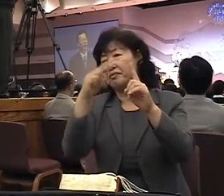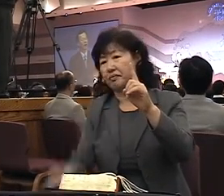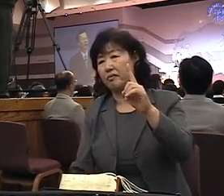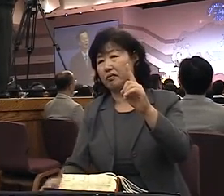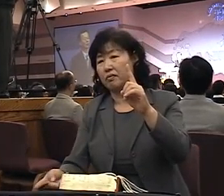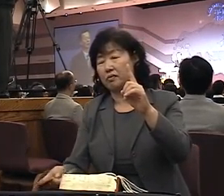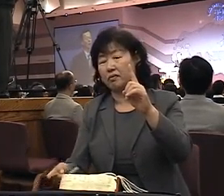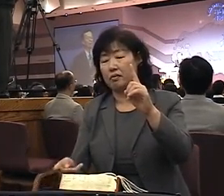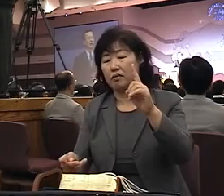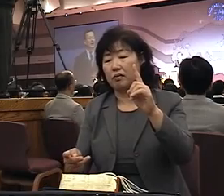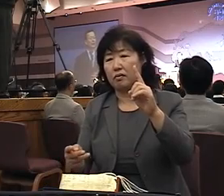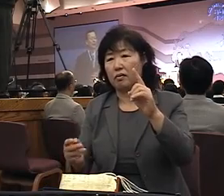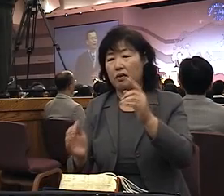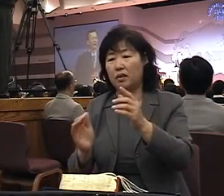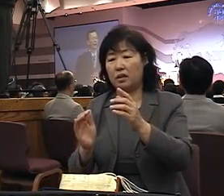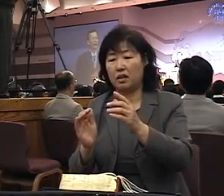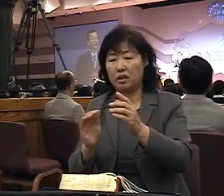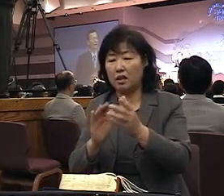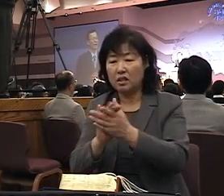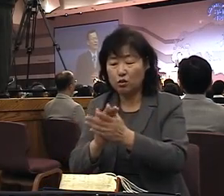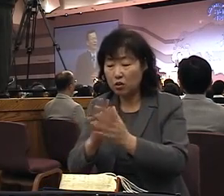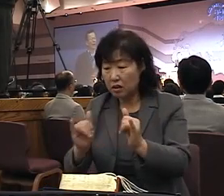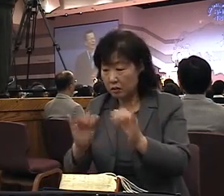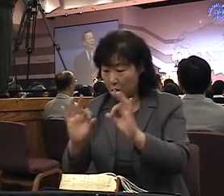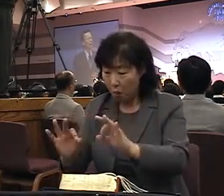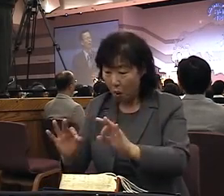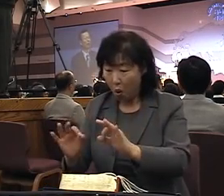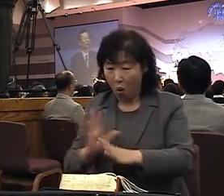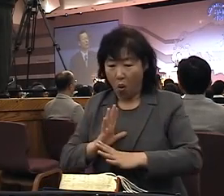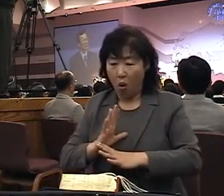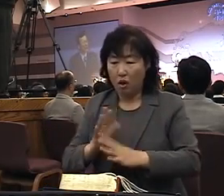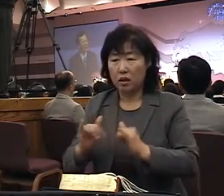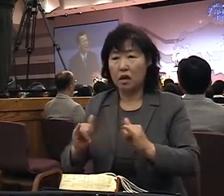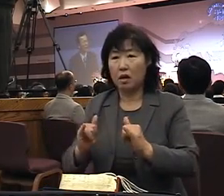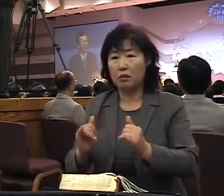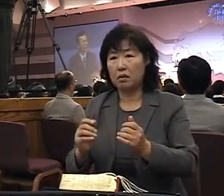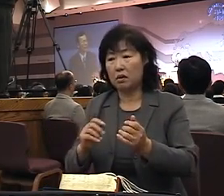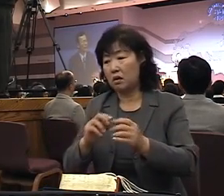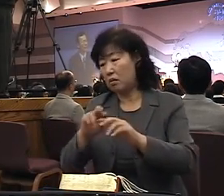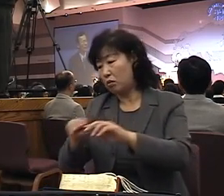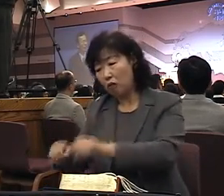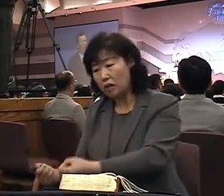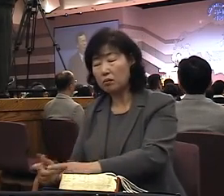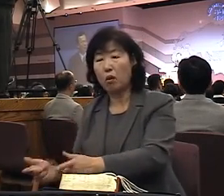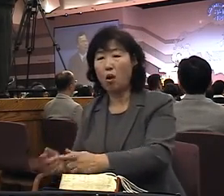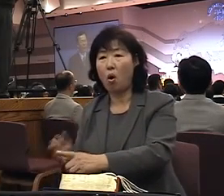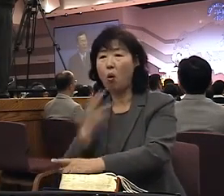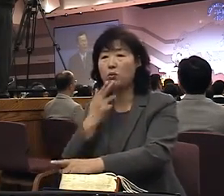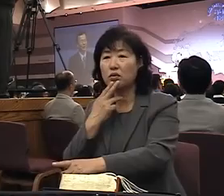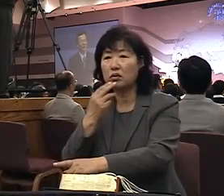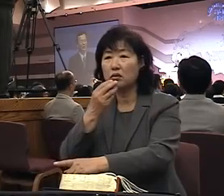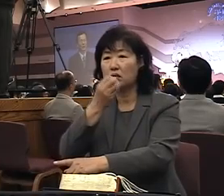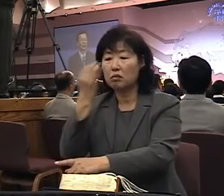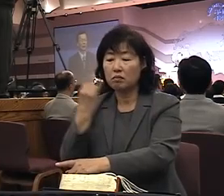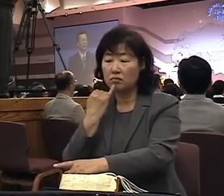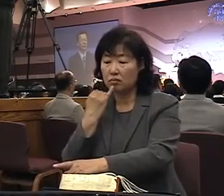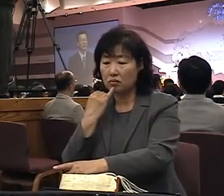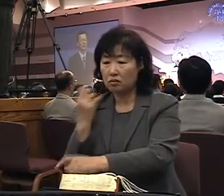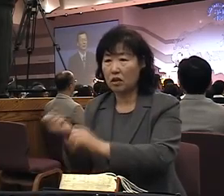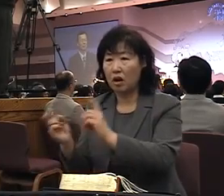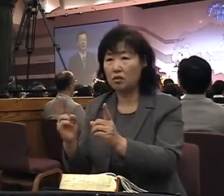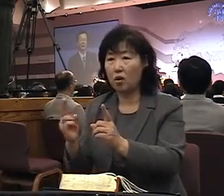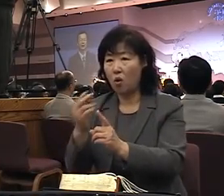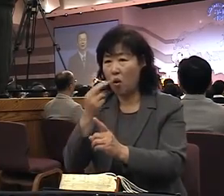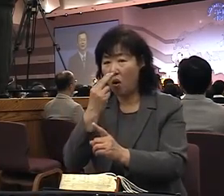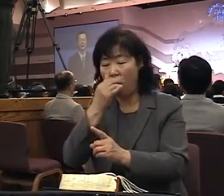동지들이 놀래서 뛰어내려와 봤는데 그 사람이 다친 데 별로 없이 살아있더라고요. 어떻게 된 건가 알아보니까 그가 떨어지고